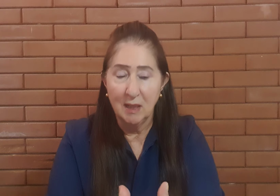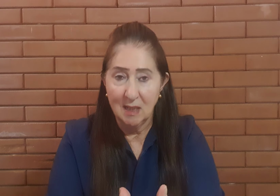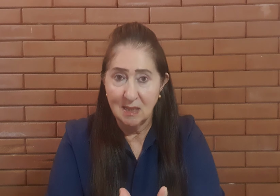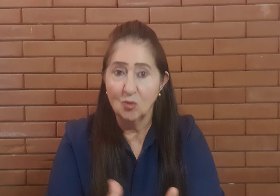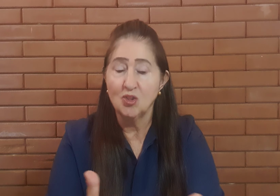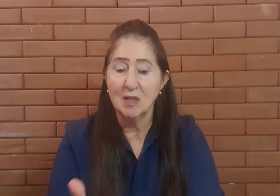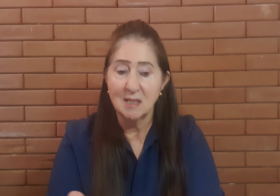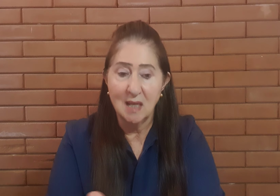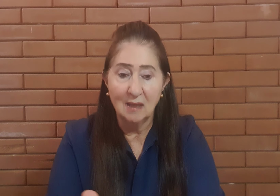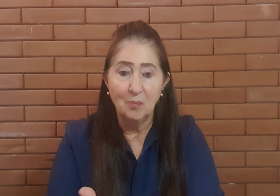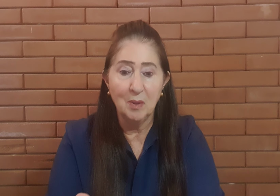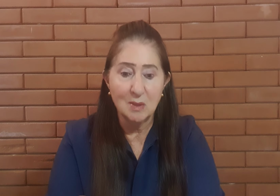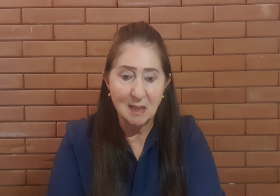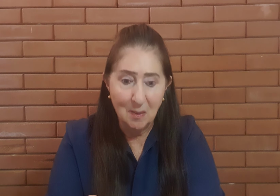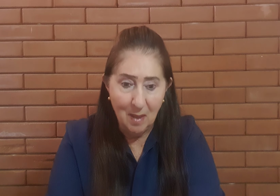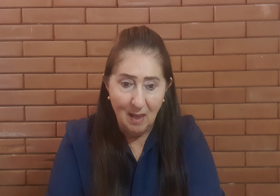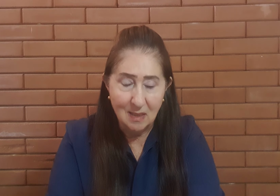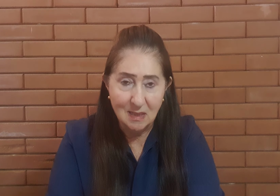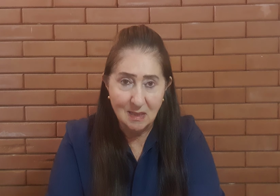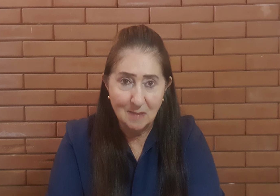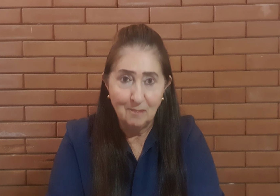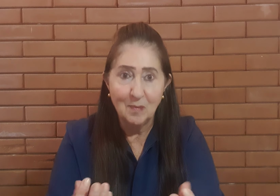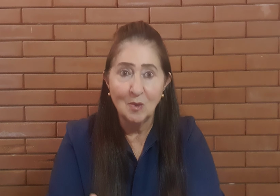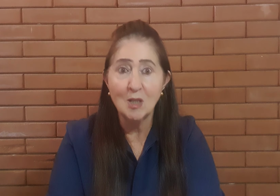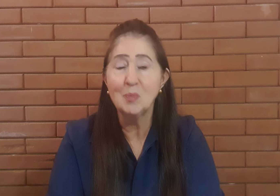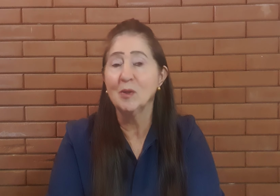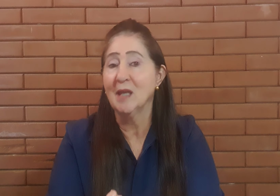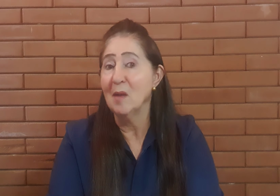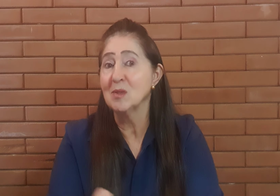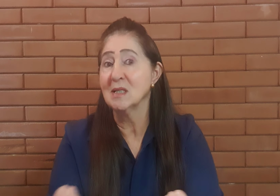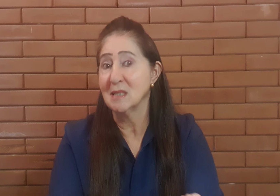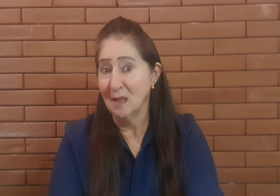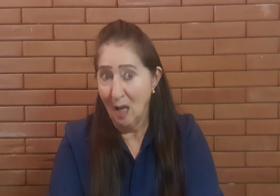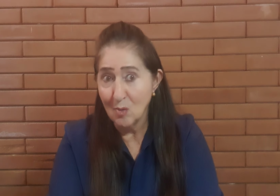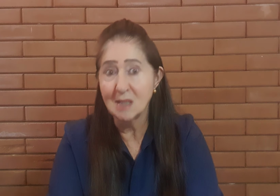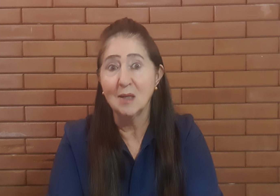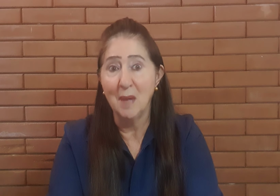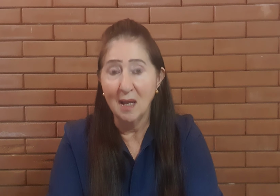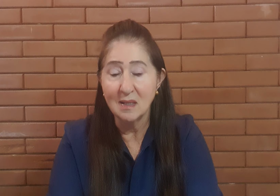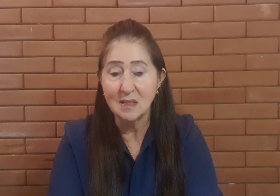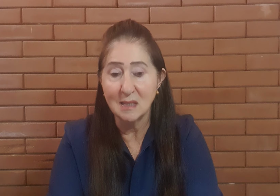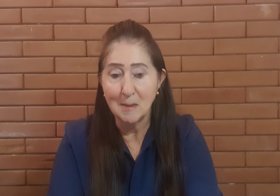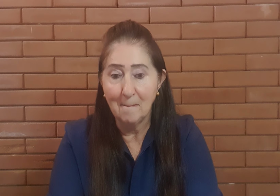comunicação utilizada pelos animais. Nós podemos ensinar os animais?